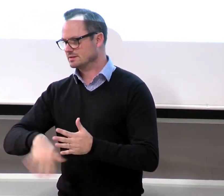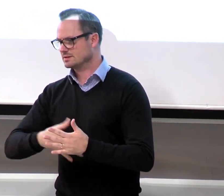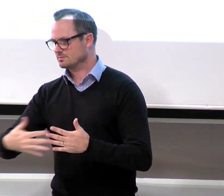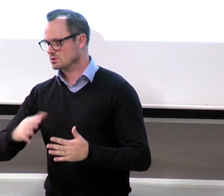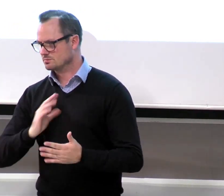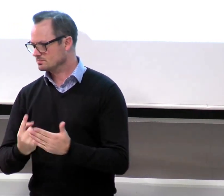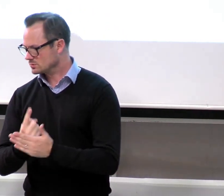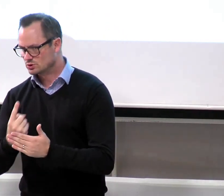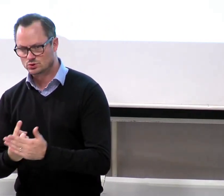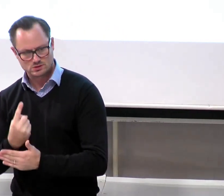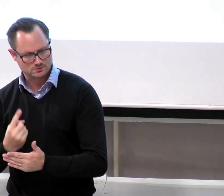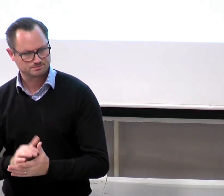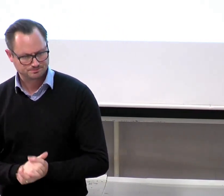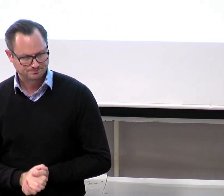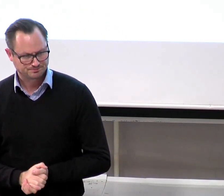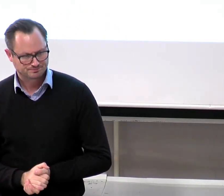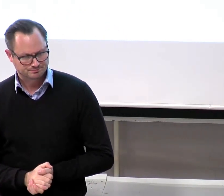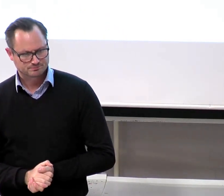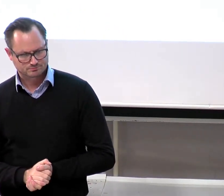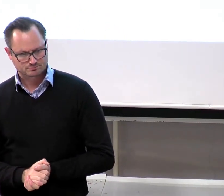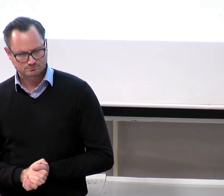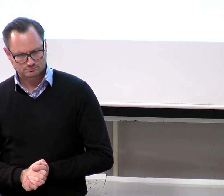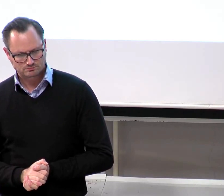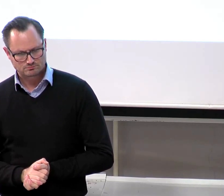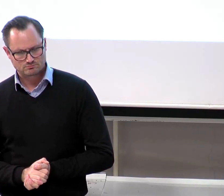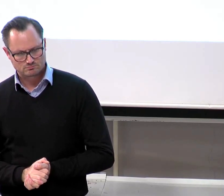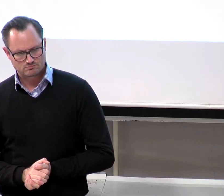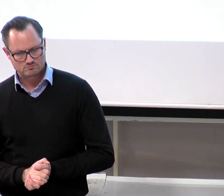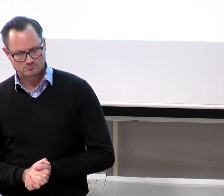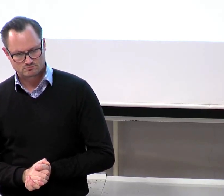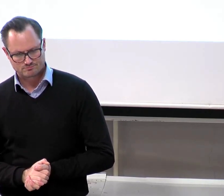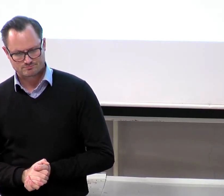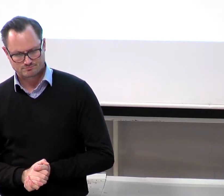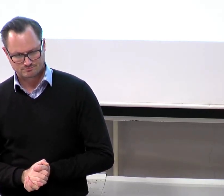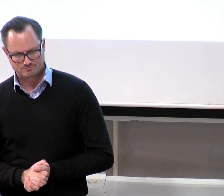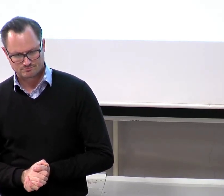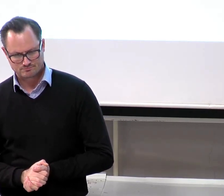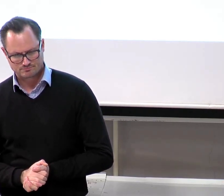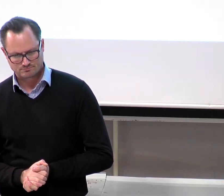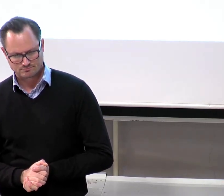Och man kan se att det är bra att lära sig teckenspråk parallellt med...